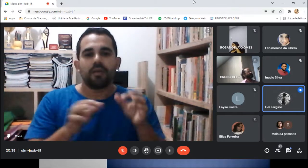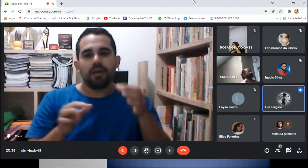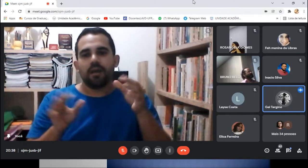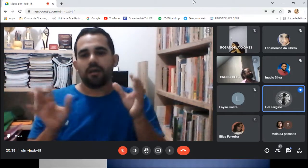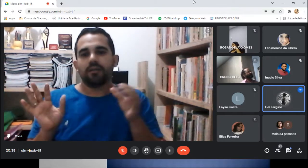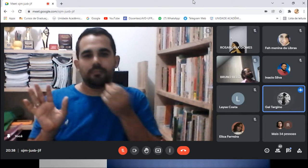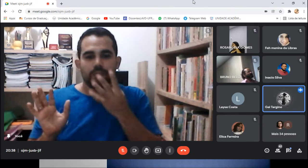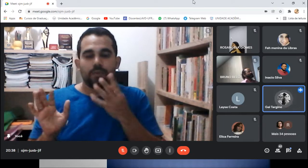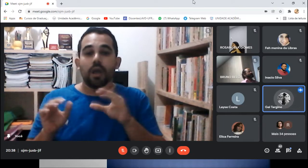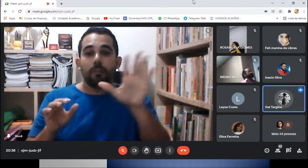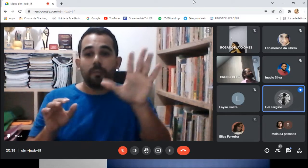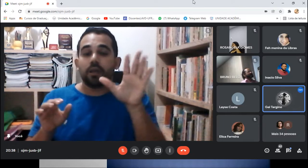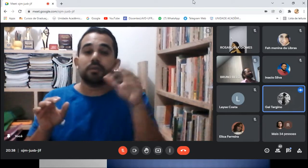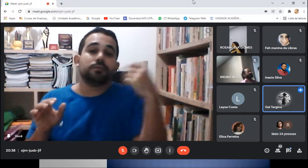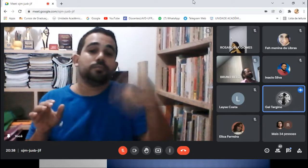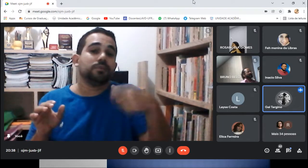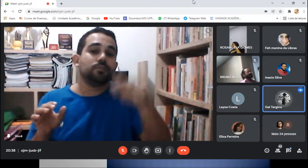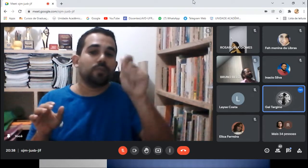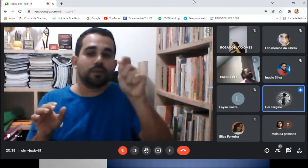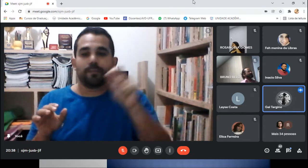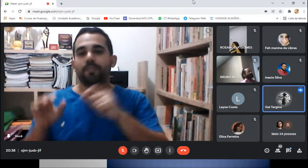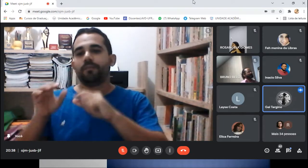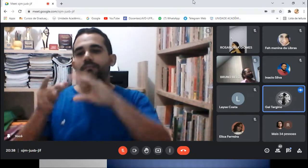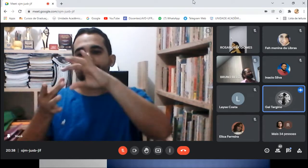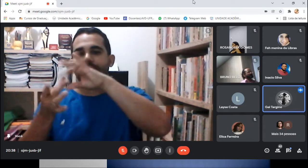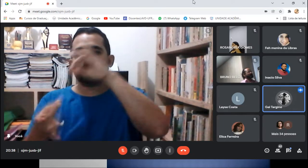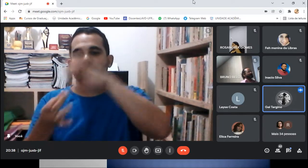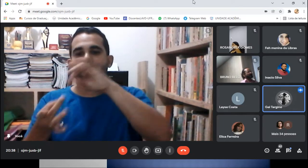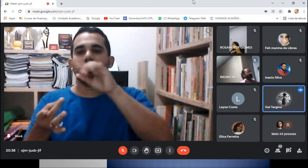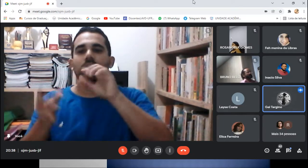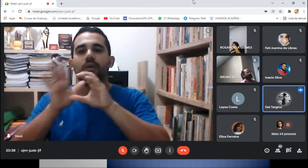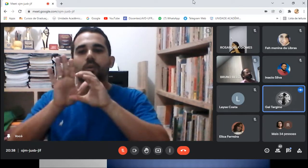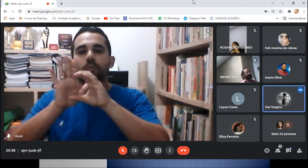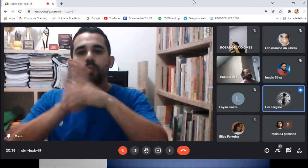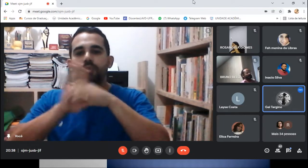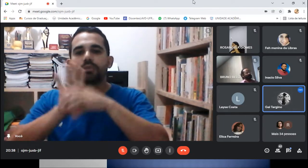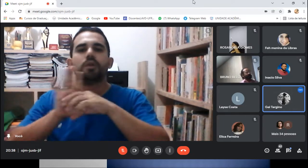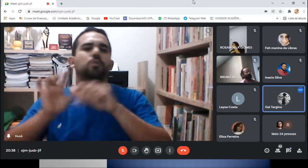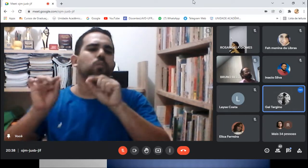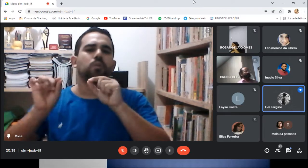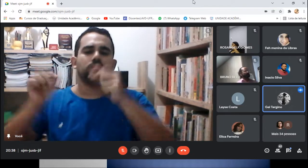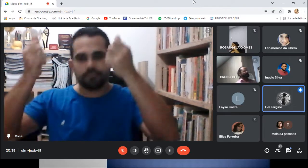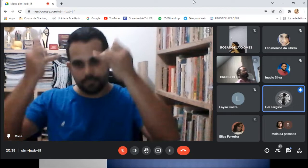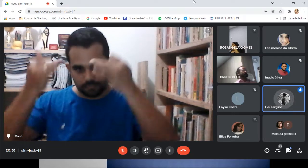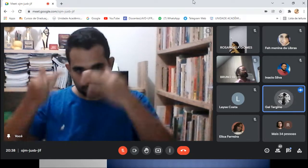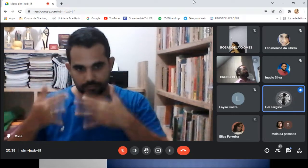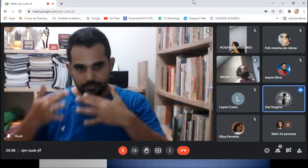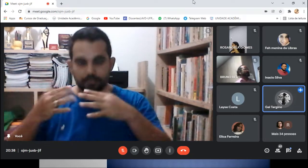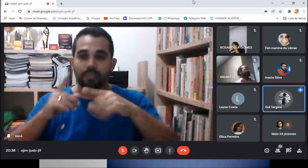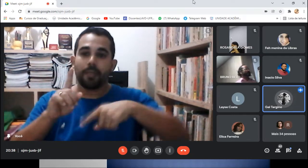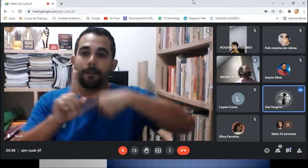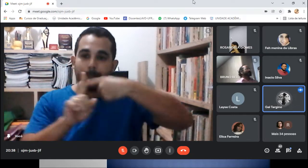né? Qual é a importância de cada um deles, né? Qual é o conceito